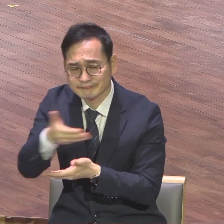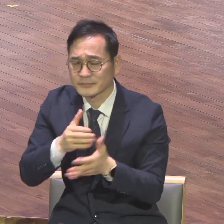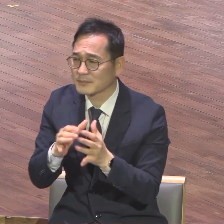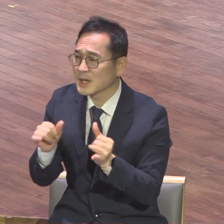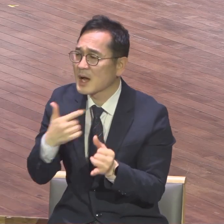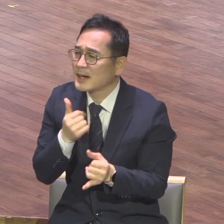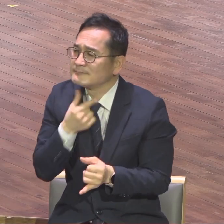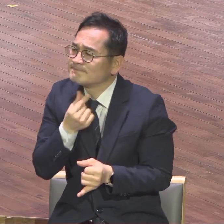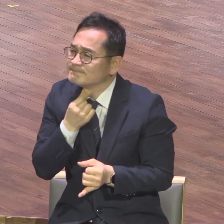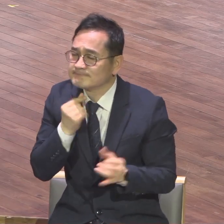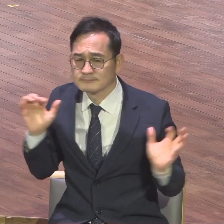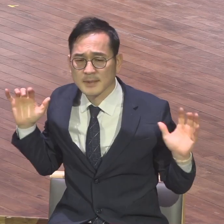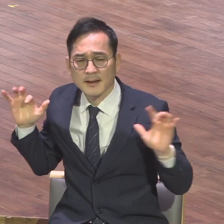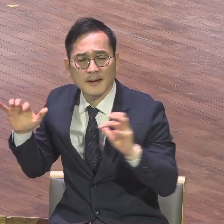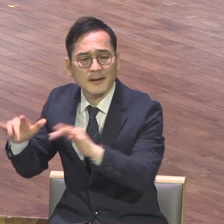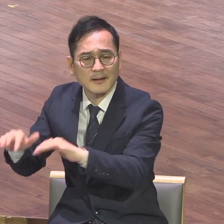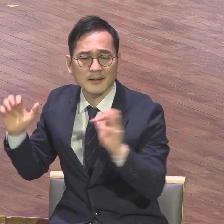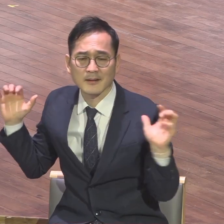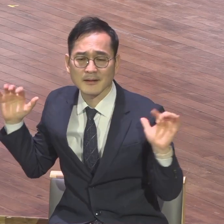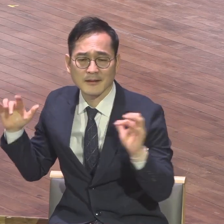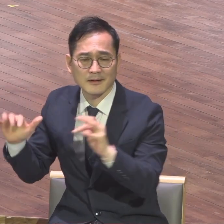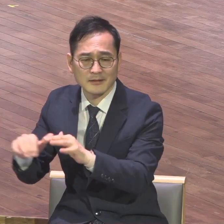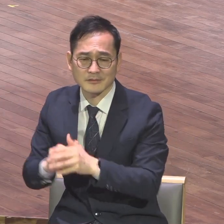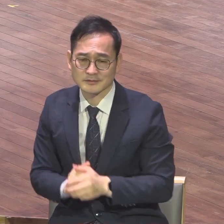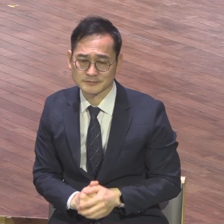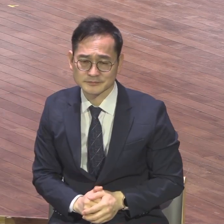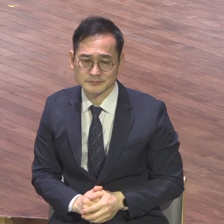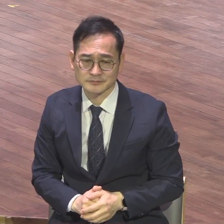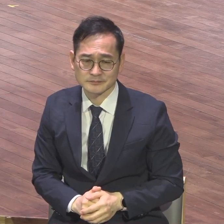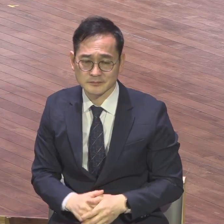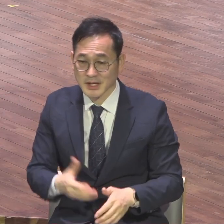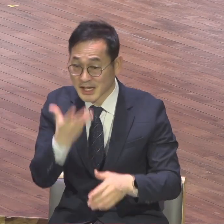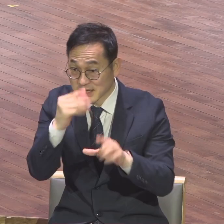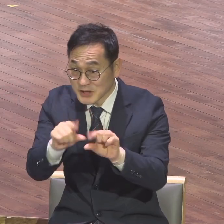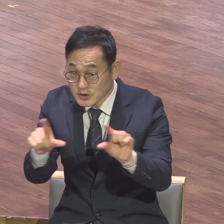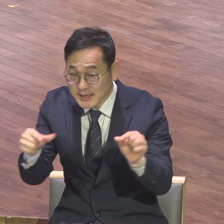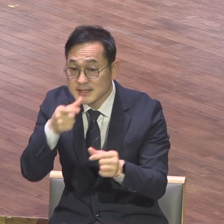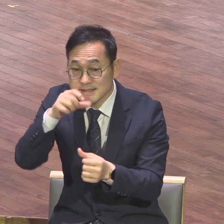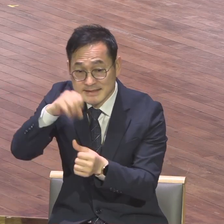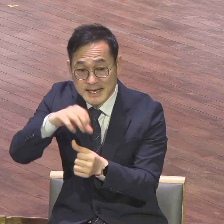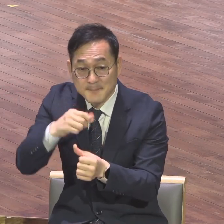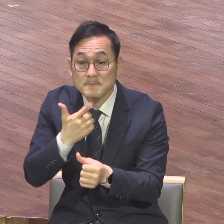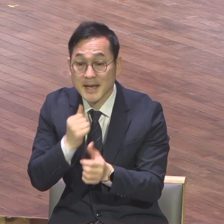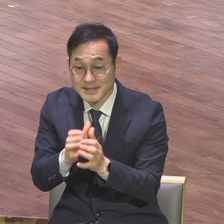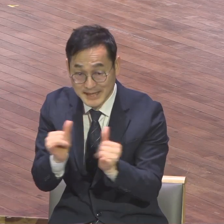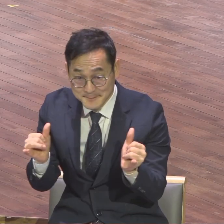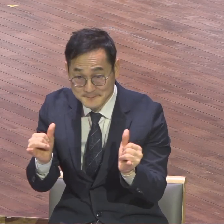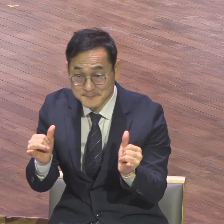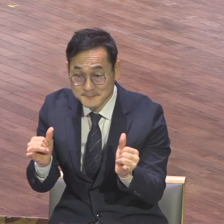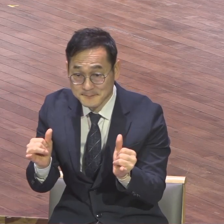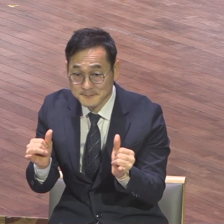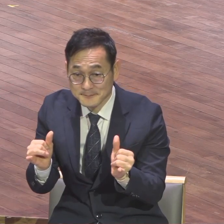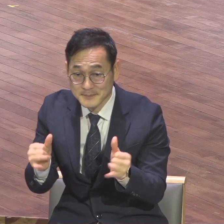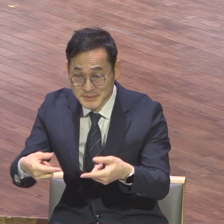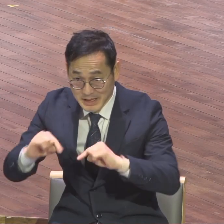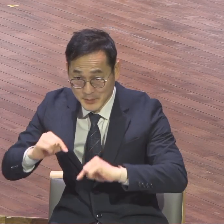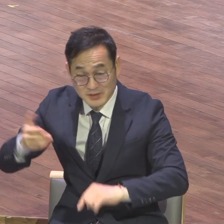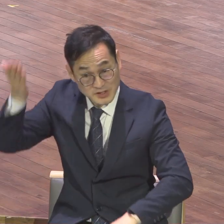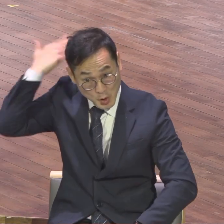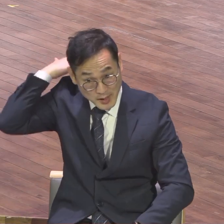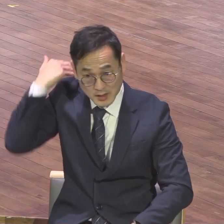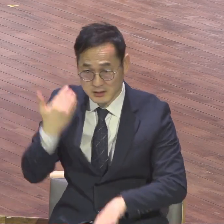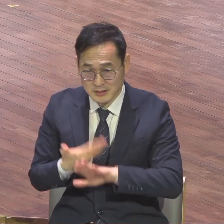그렇게 말씀하잖아요. 요즘 이 성찬은요 세례교인 이상만 그렇게 참여할 수 있지만은 당시의 이